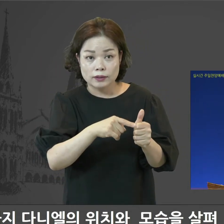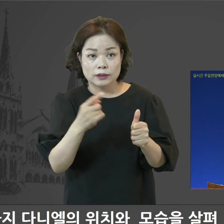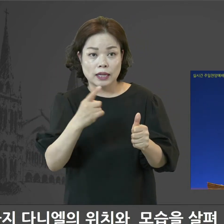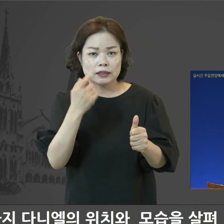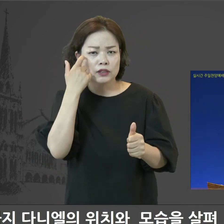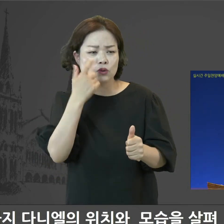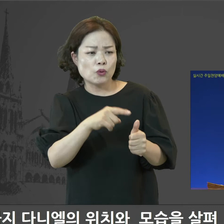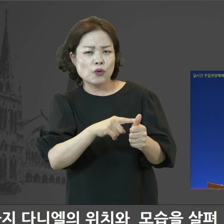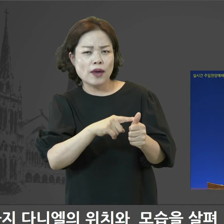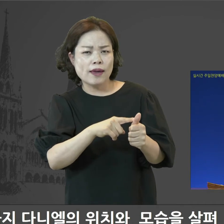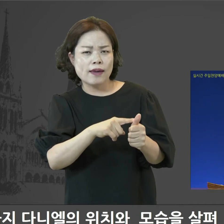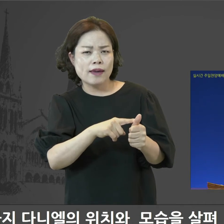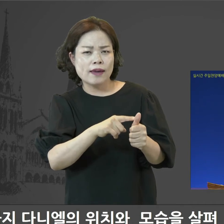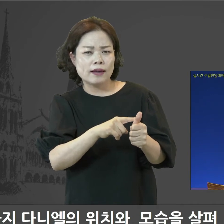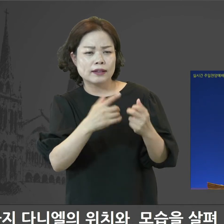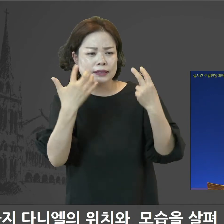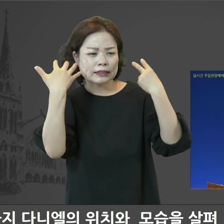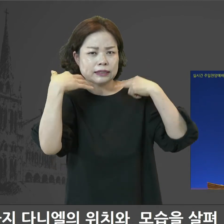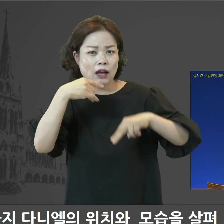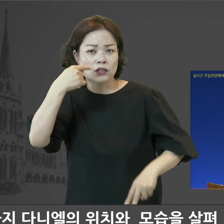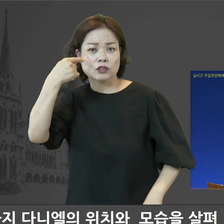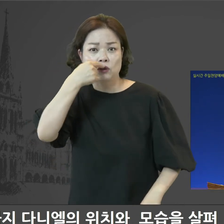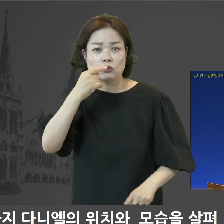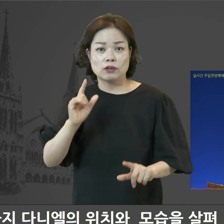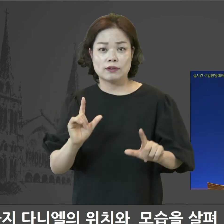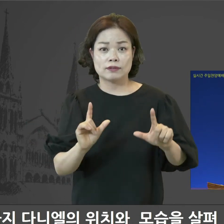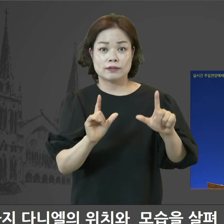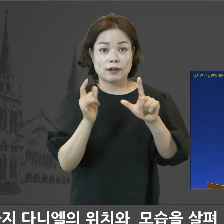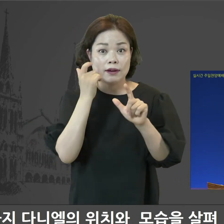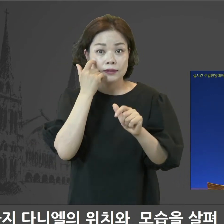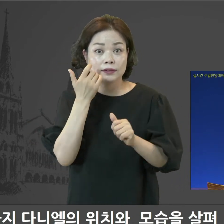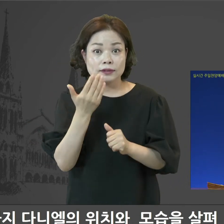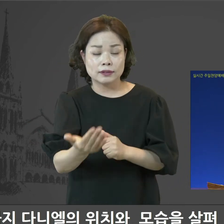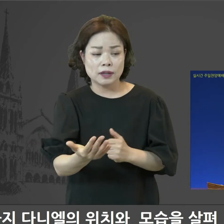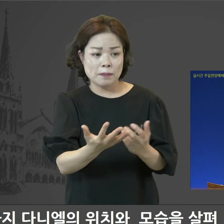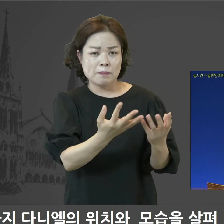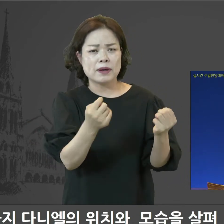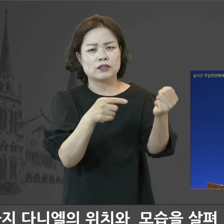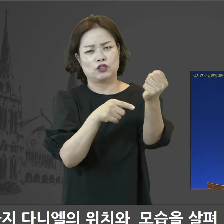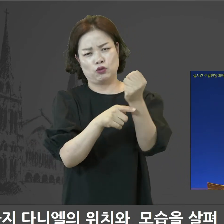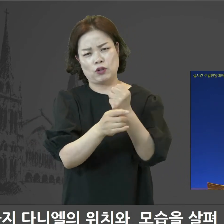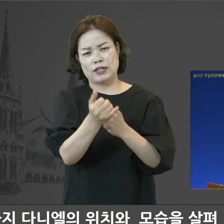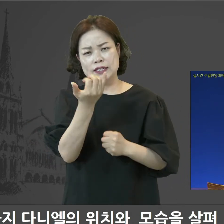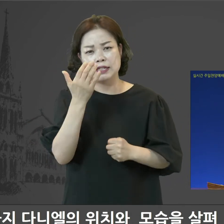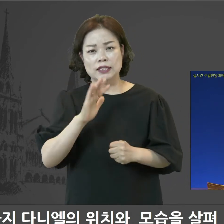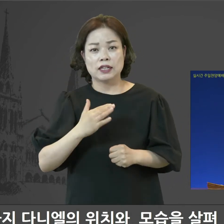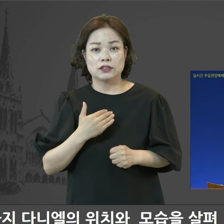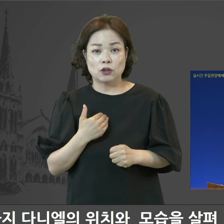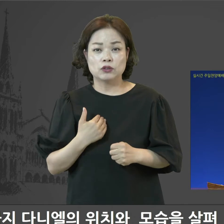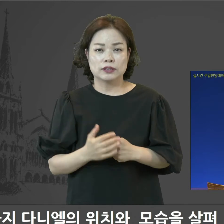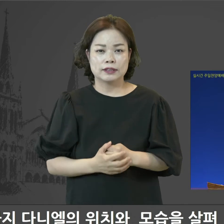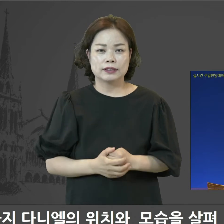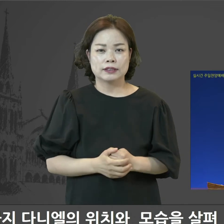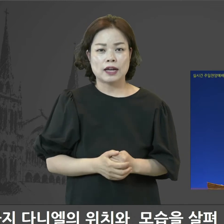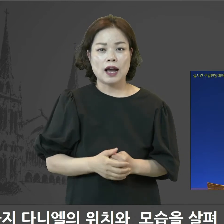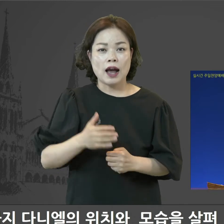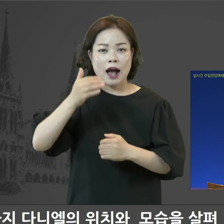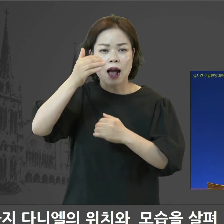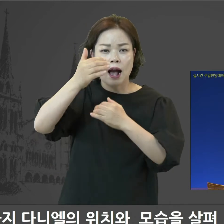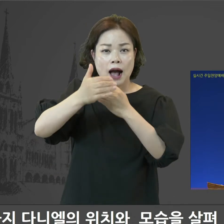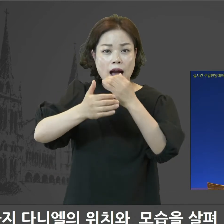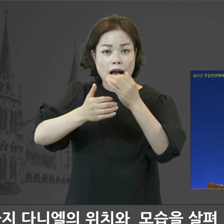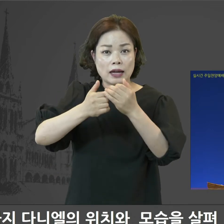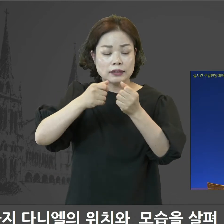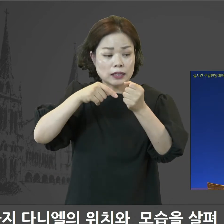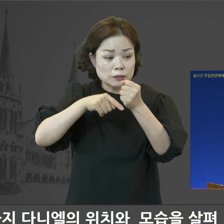드립니다. 왜 이렇게 그가 철저하게 살았을까? 많은 이유가 있겠지만 저는 그가 하나님의